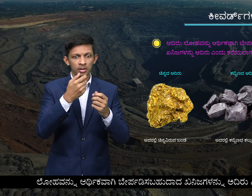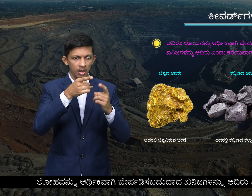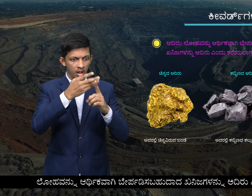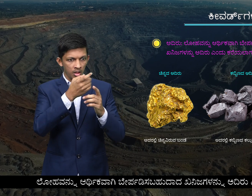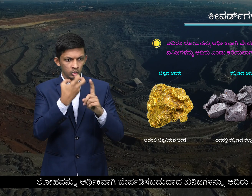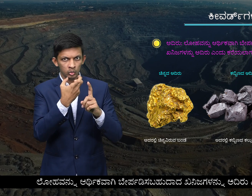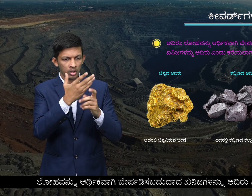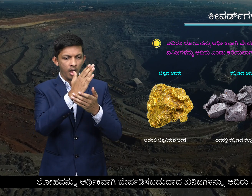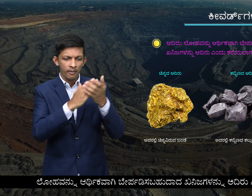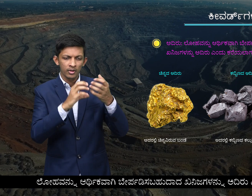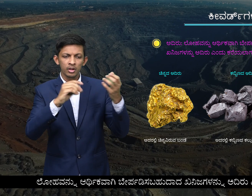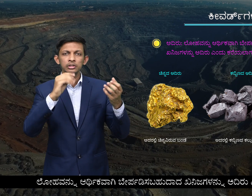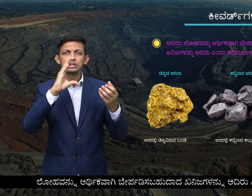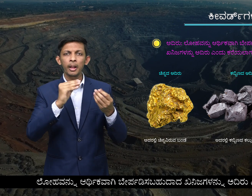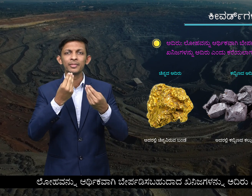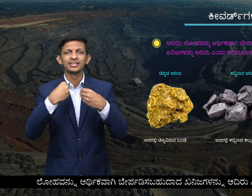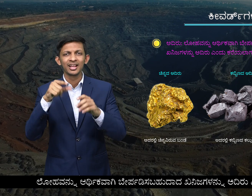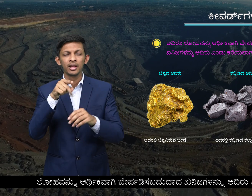ಕರೆಯಲಾಗುತ್ತೆ.